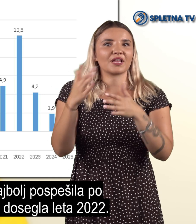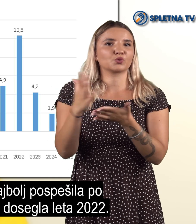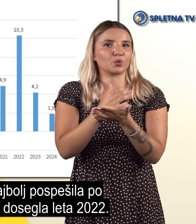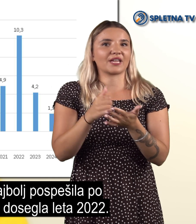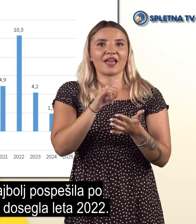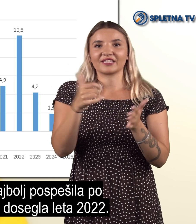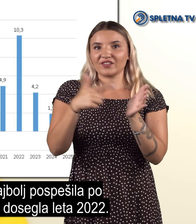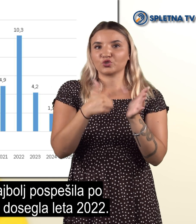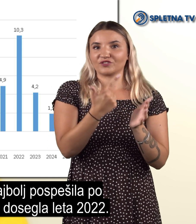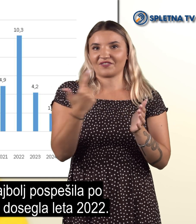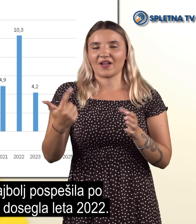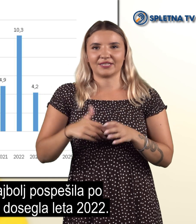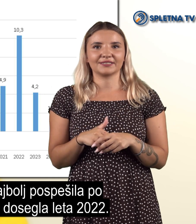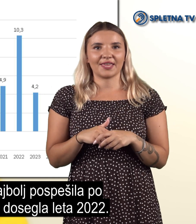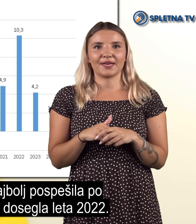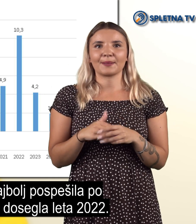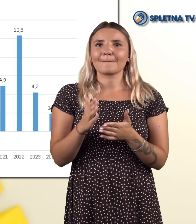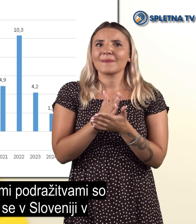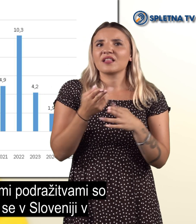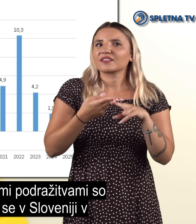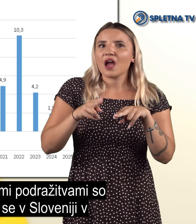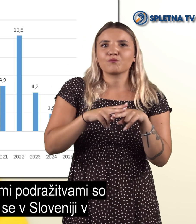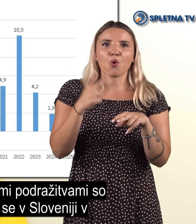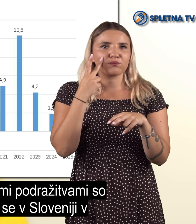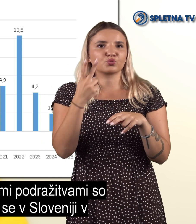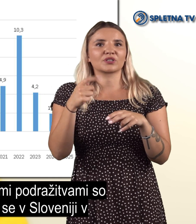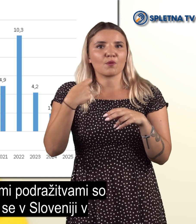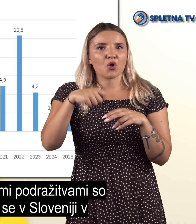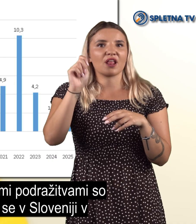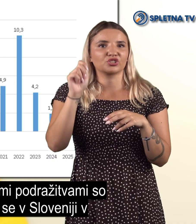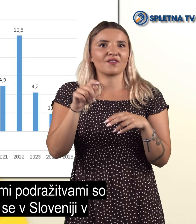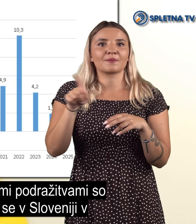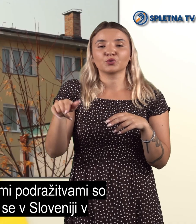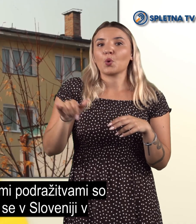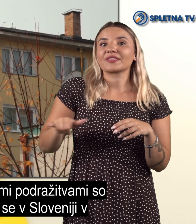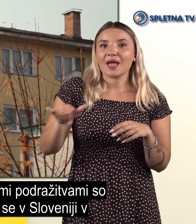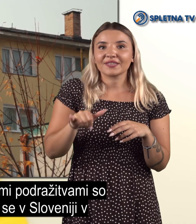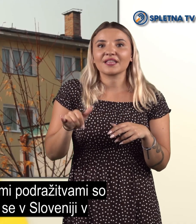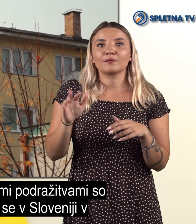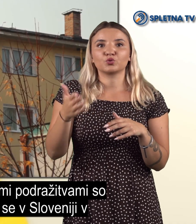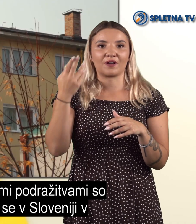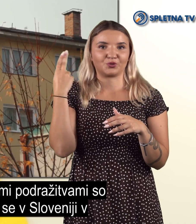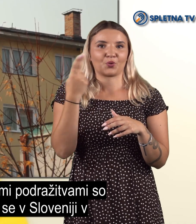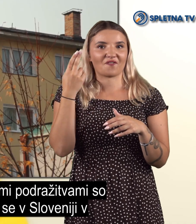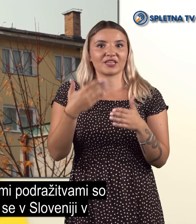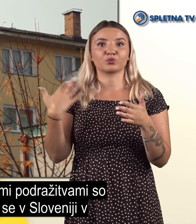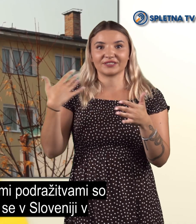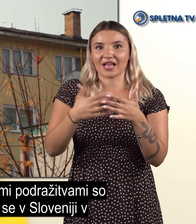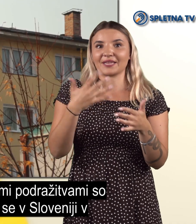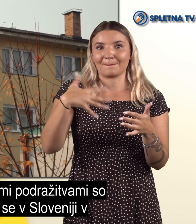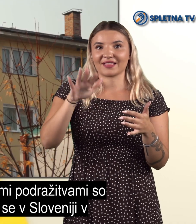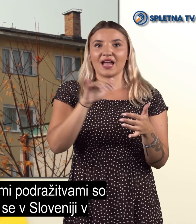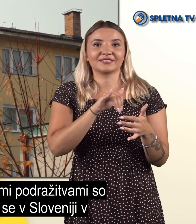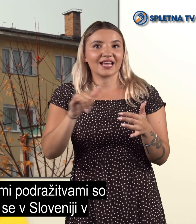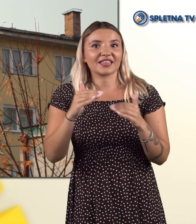2021 in vrhunec dosegla leta 2022. Med najbolj občutnimi podražitvami so najemnine, ki so